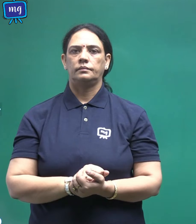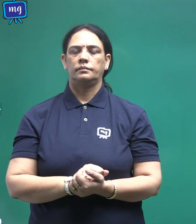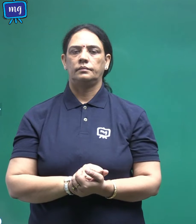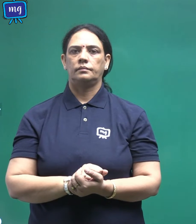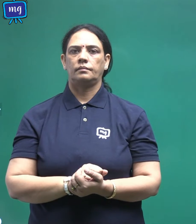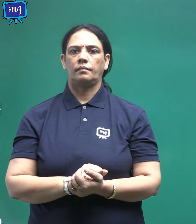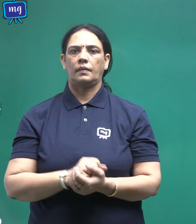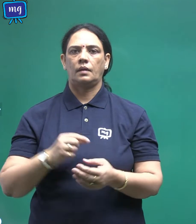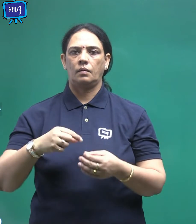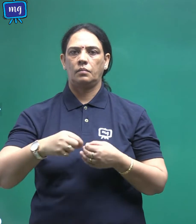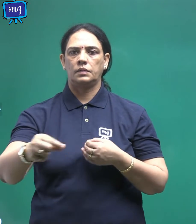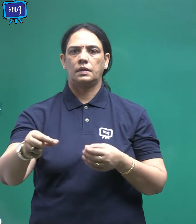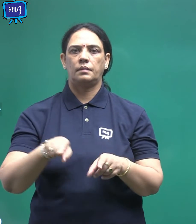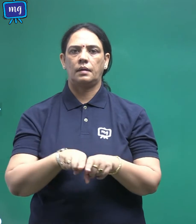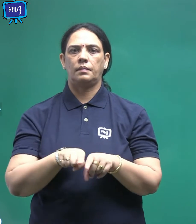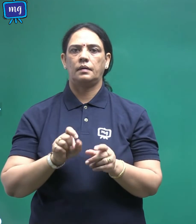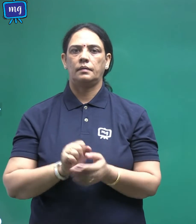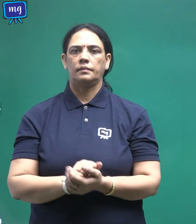भुजा बराबर